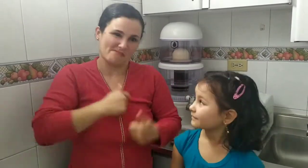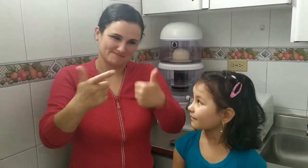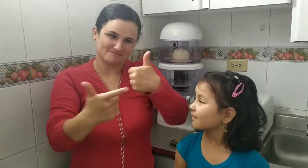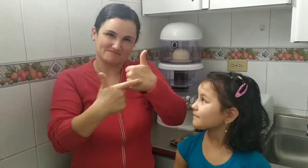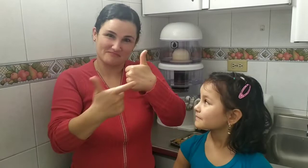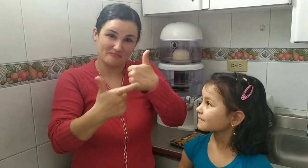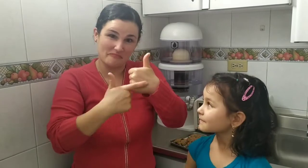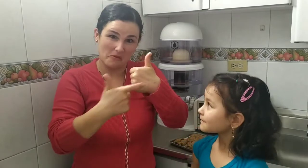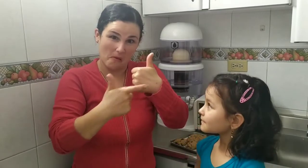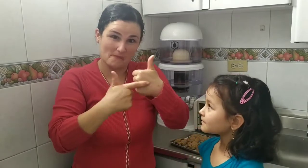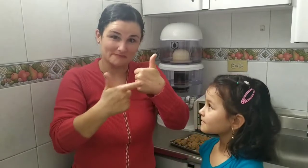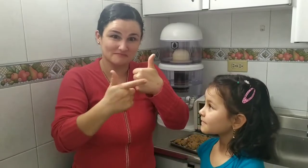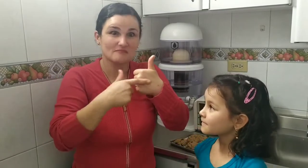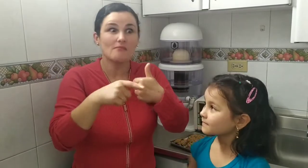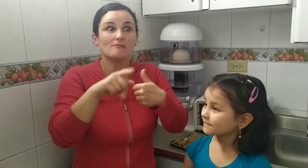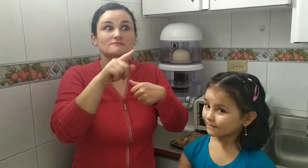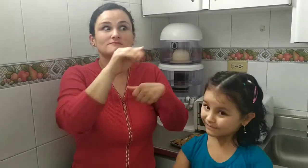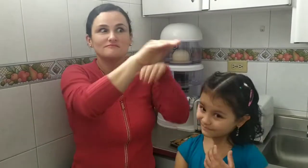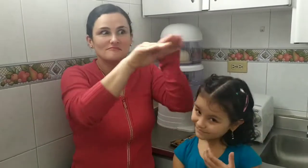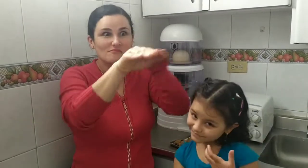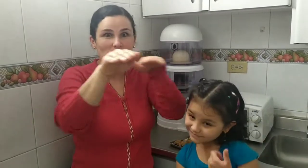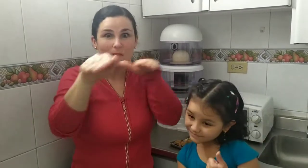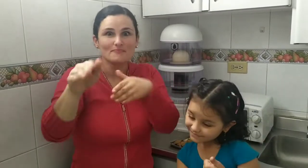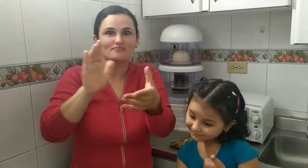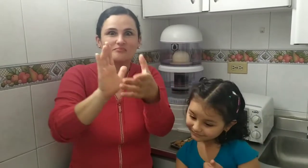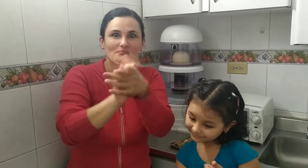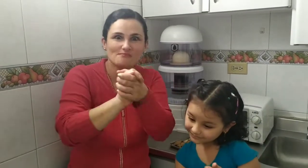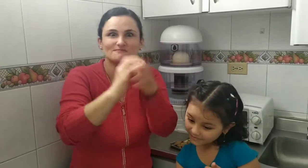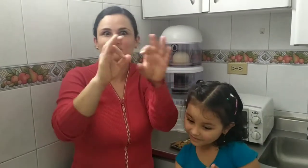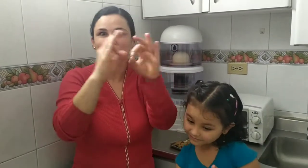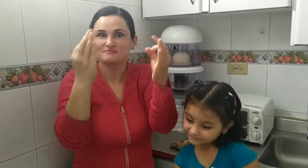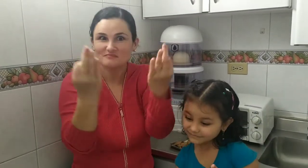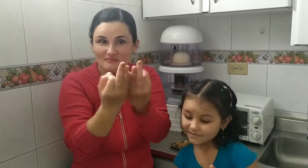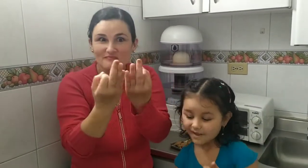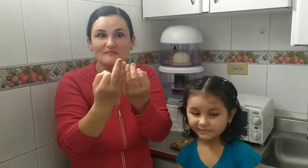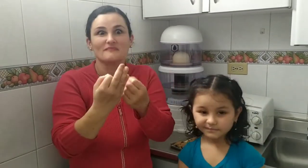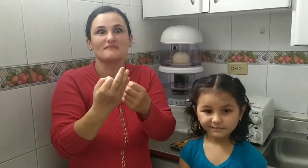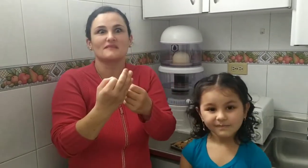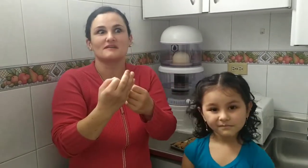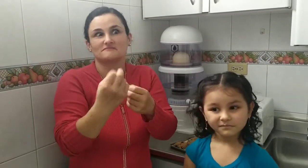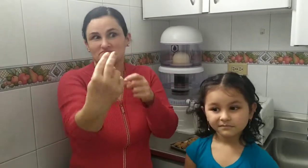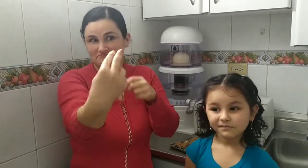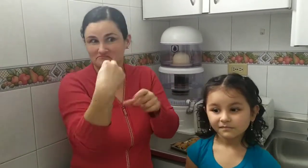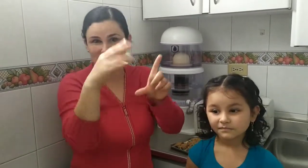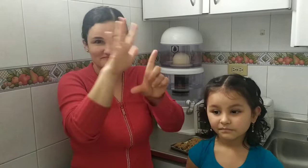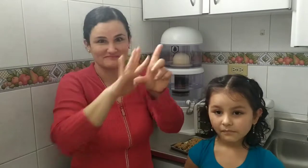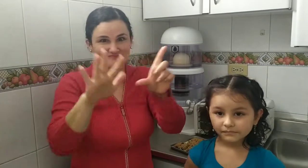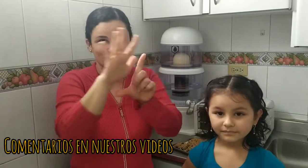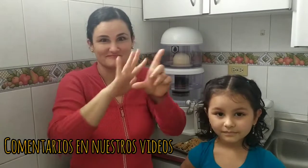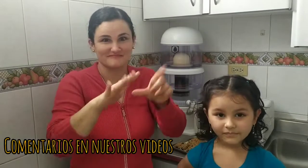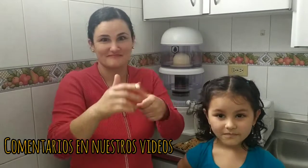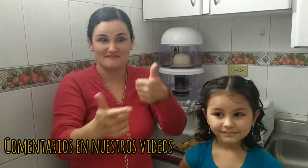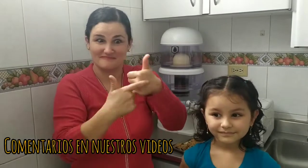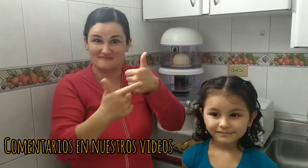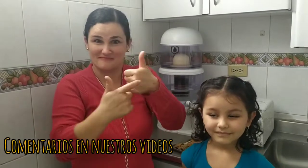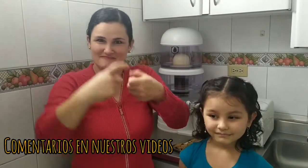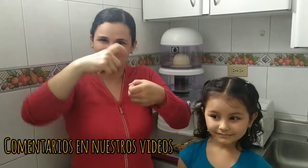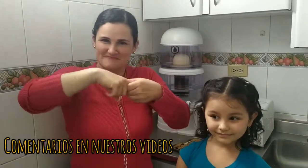¿Les gustó? Dale like a este video y comparte con tus familiares y amigos todos nuestros